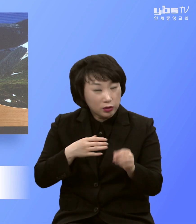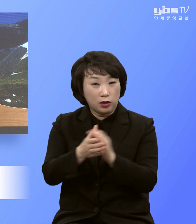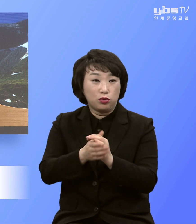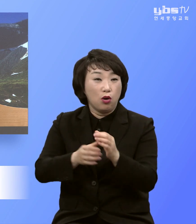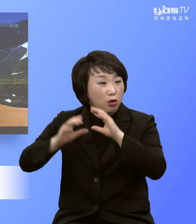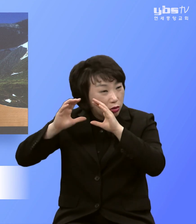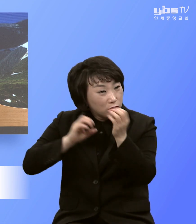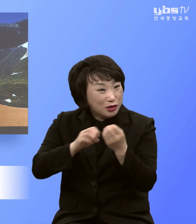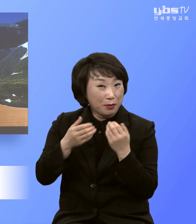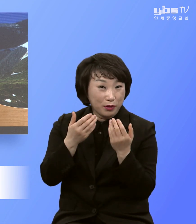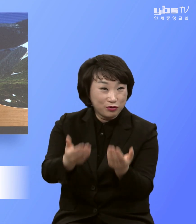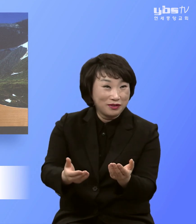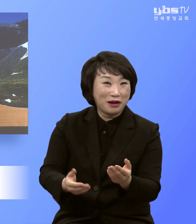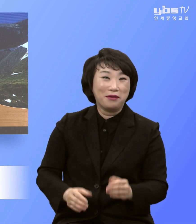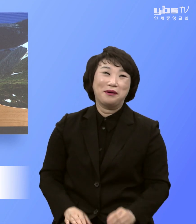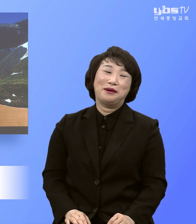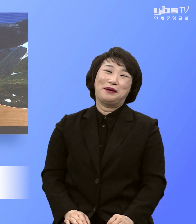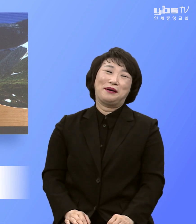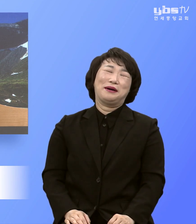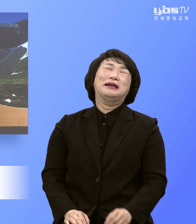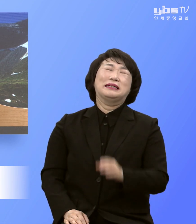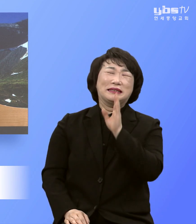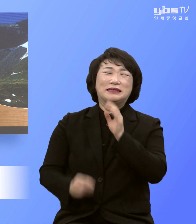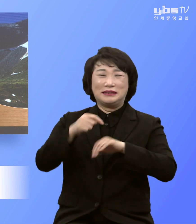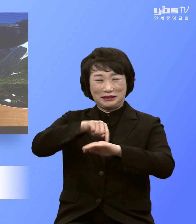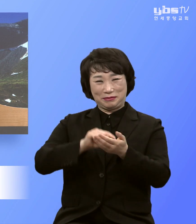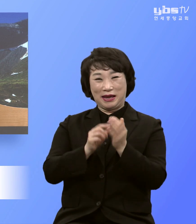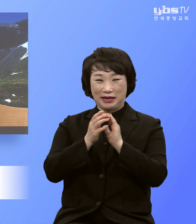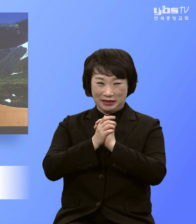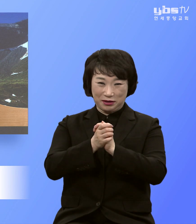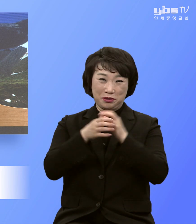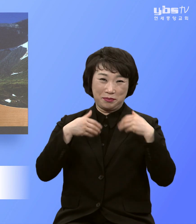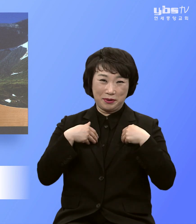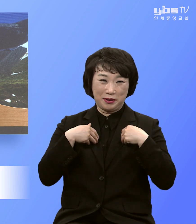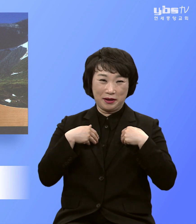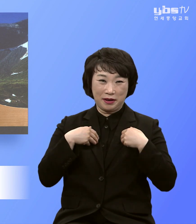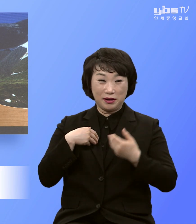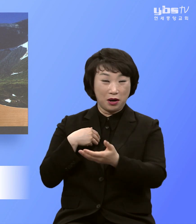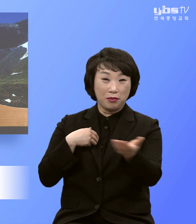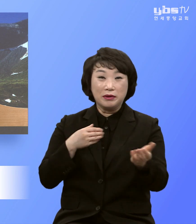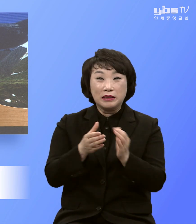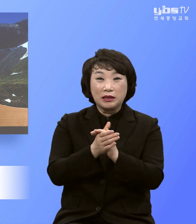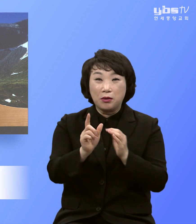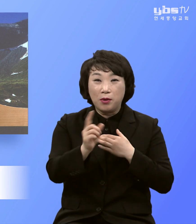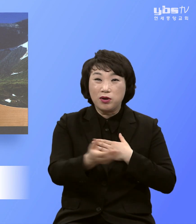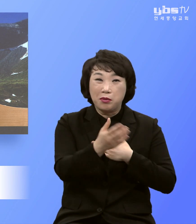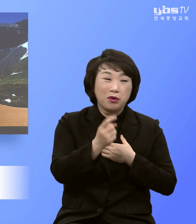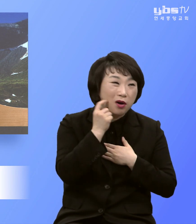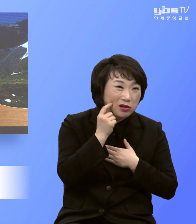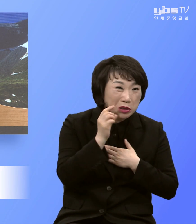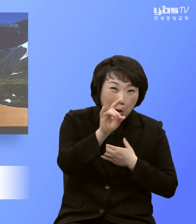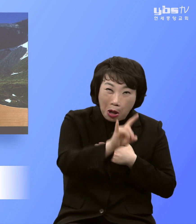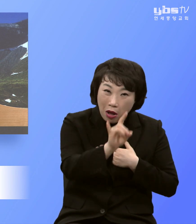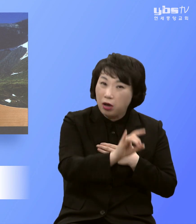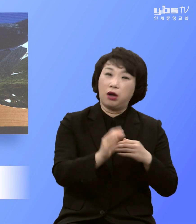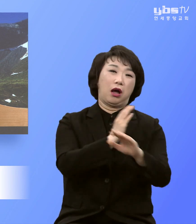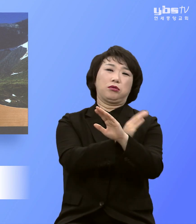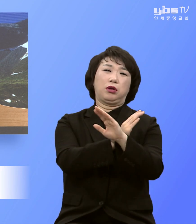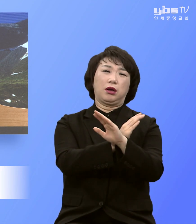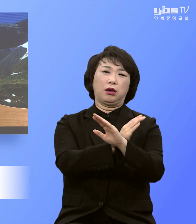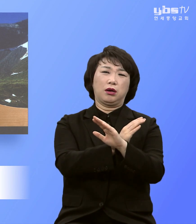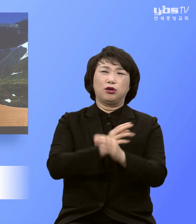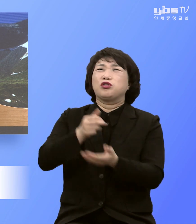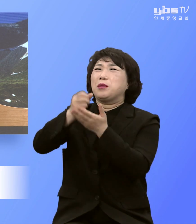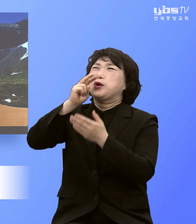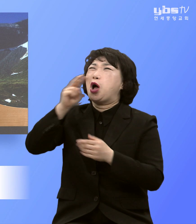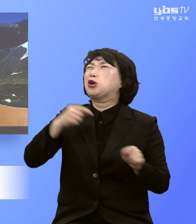기도를 들으셨다고 말씀하시지 않습니까? 진실한 기도. 그래서 기도는 가식되거나 외식되면 안 된다.